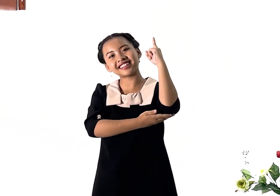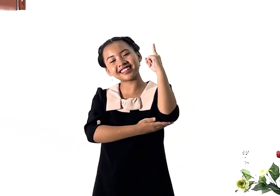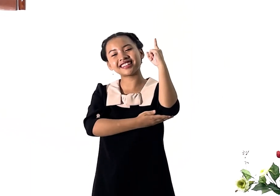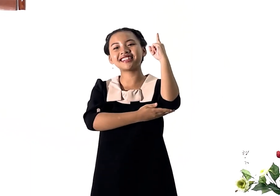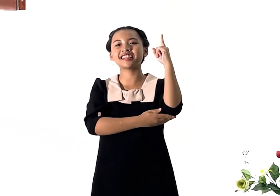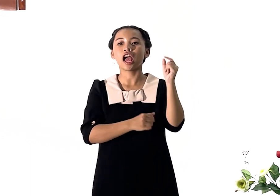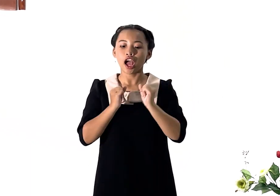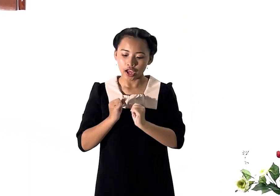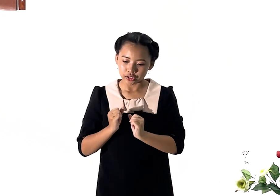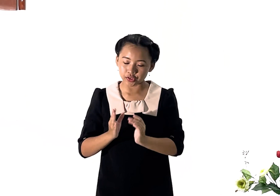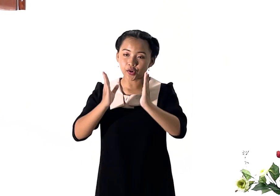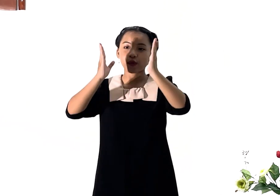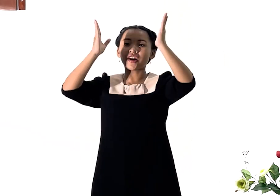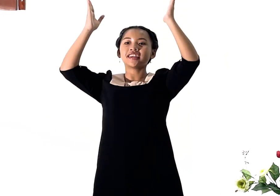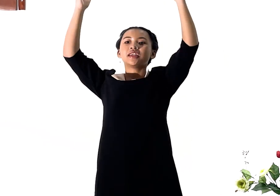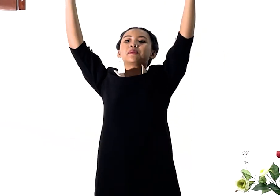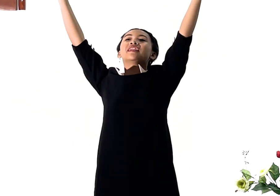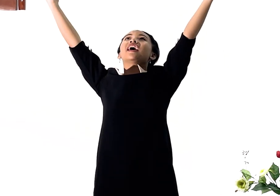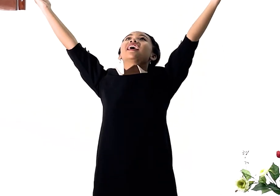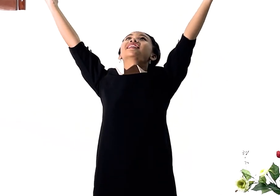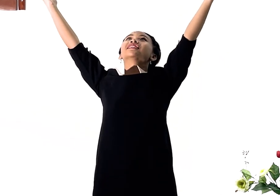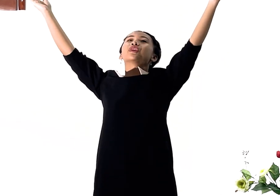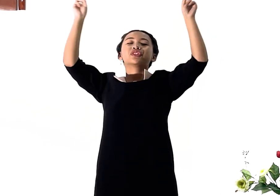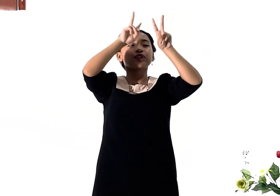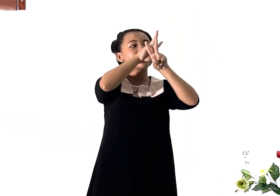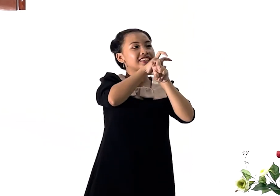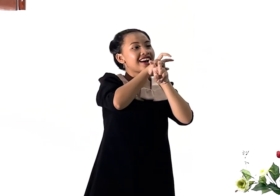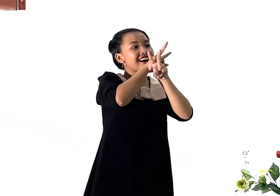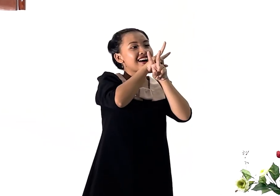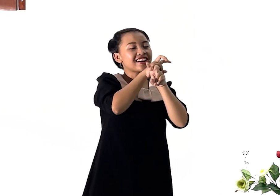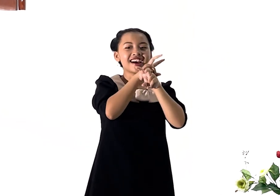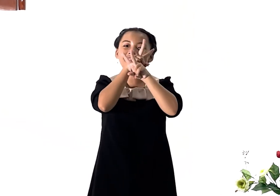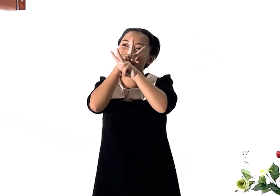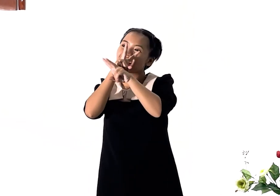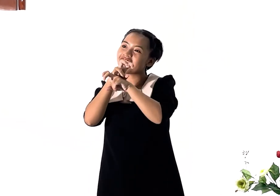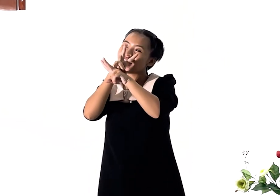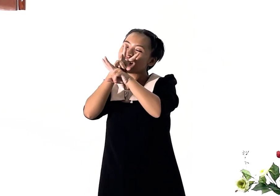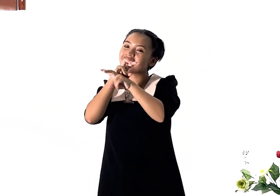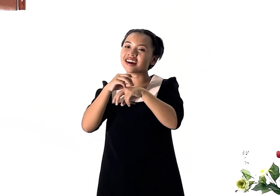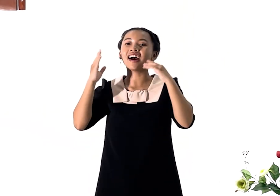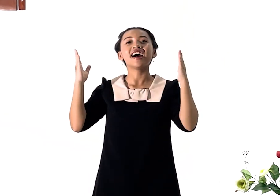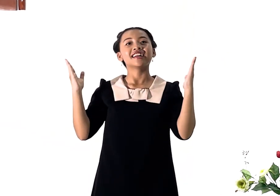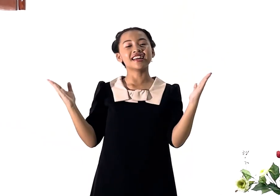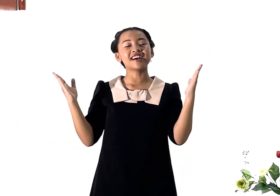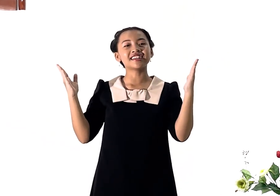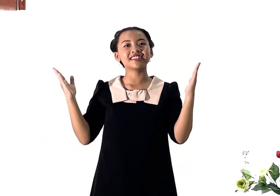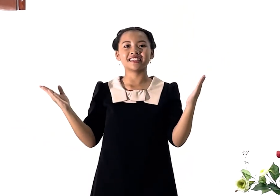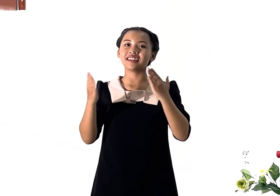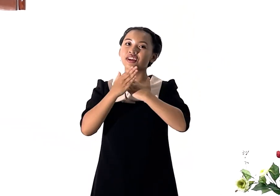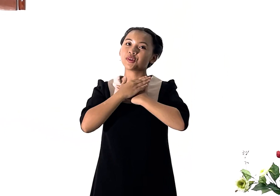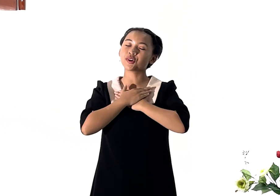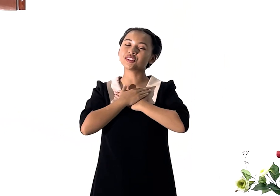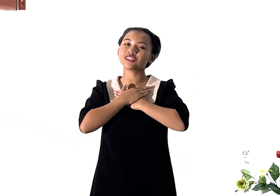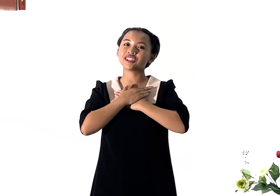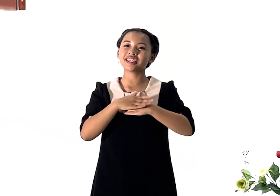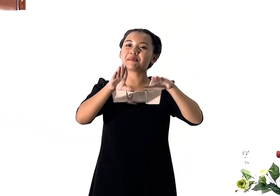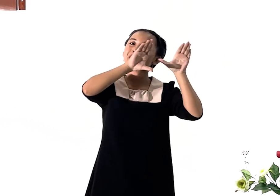행하리 영호와 힘을 하는 것으로 자랑하라 나는 이런 것을